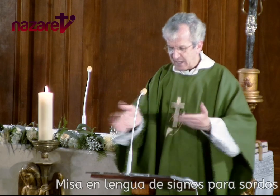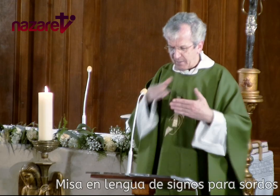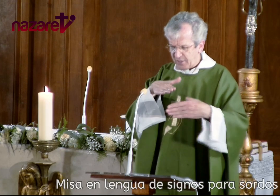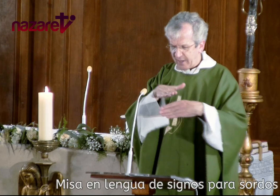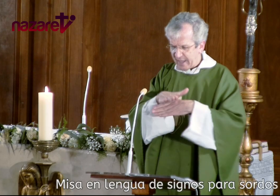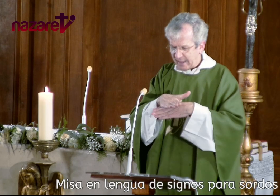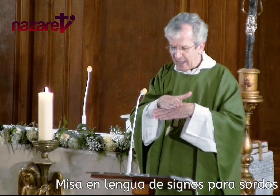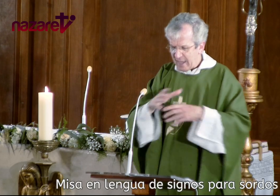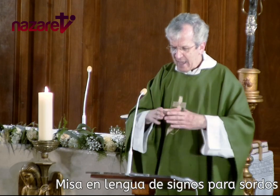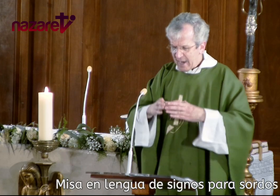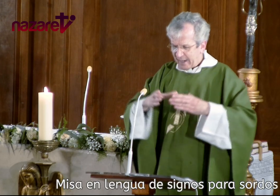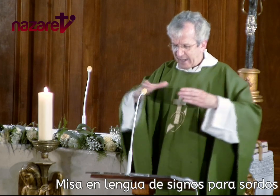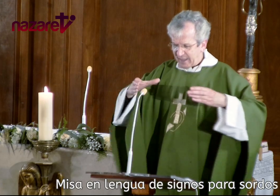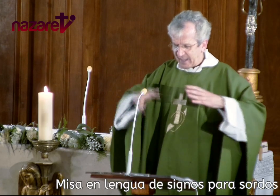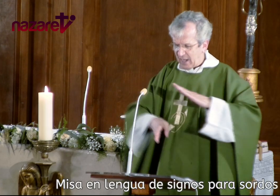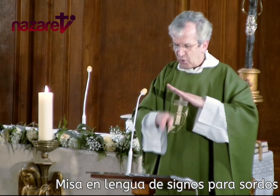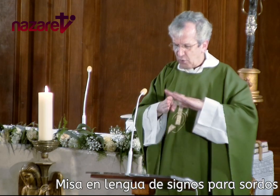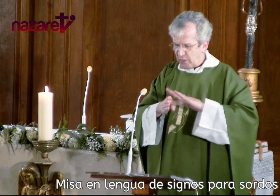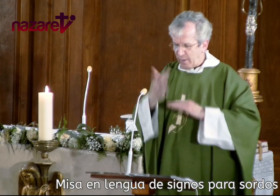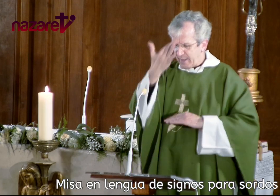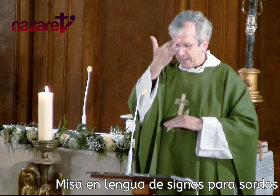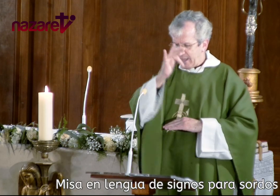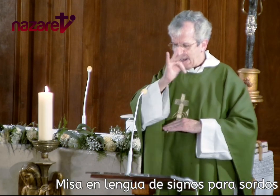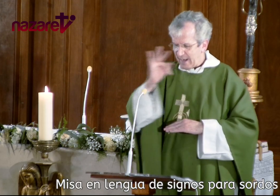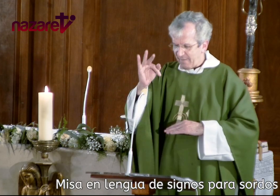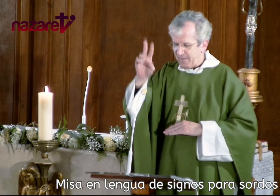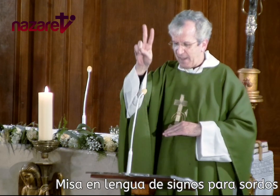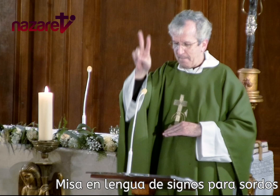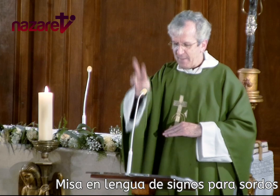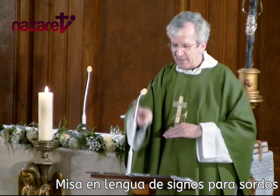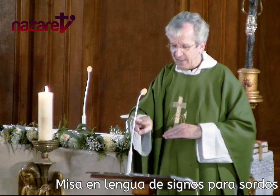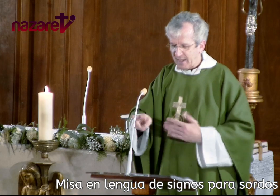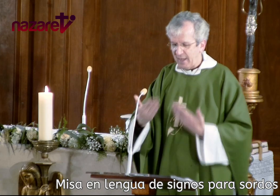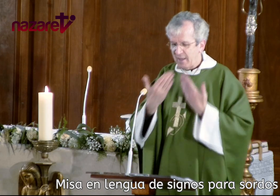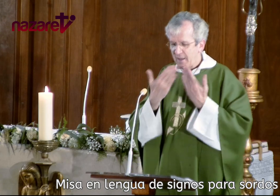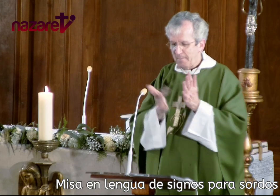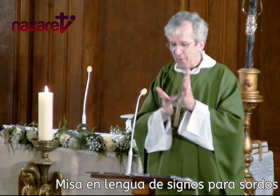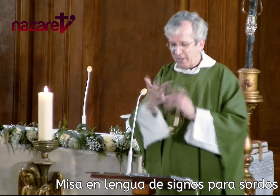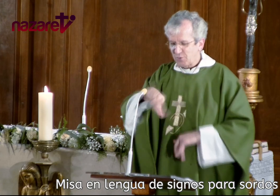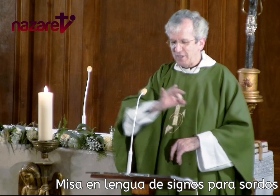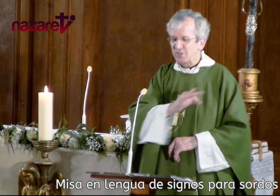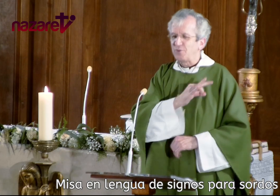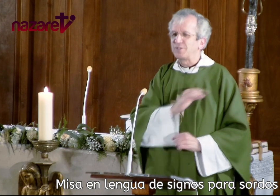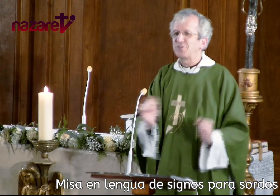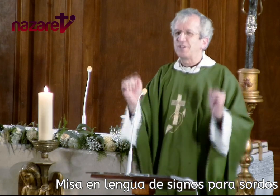salvación eterna crezca continuamente la fe verdadera por jesucristo nuestro señor